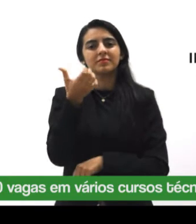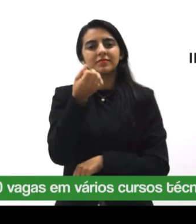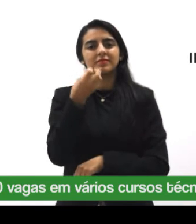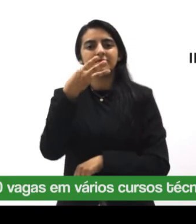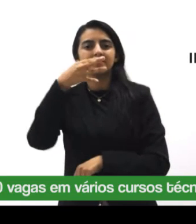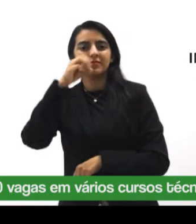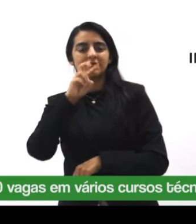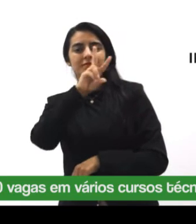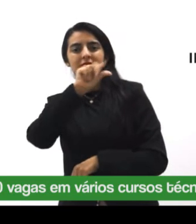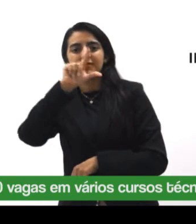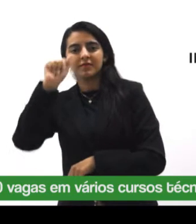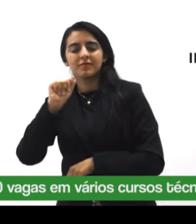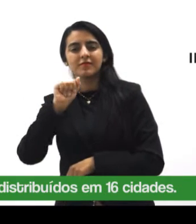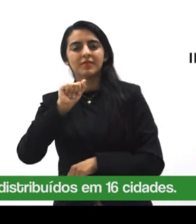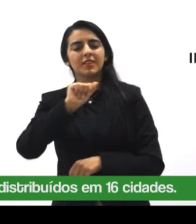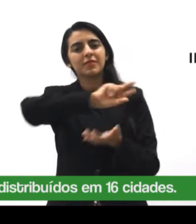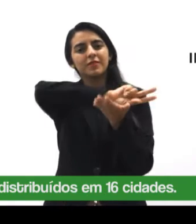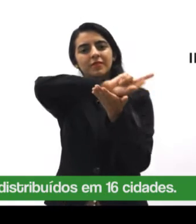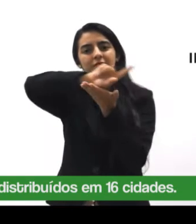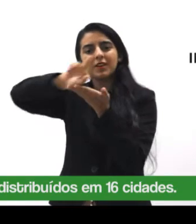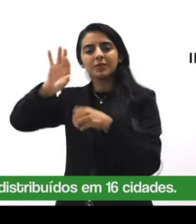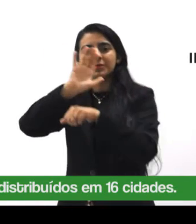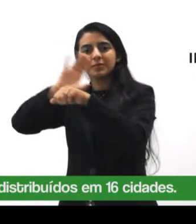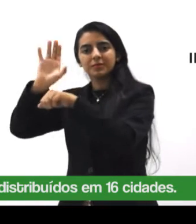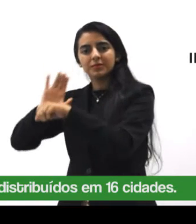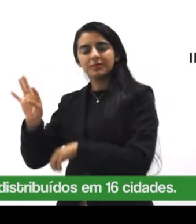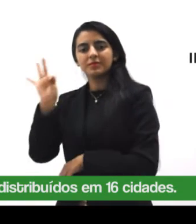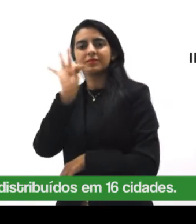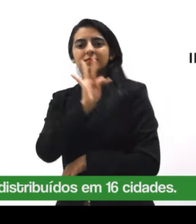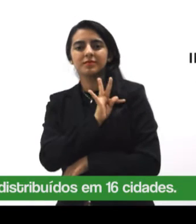em vários cursos técnicos distribuídos em 16 cidades.